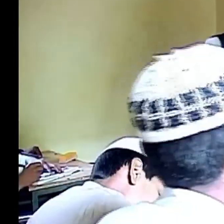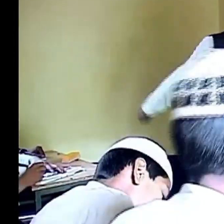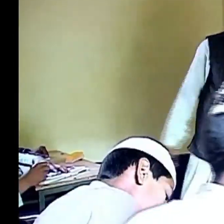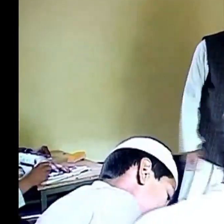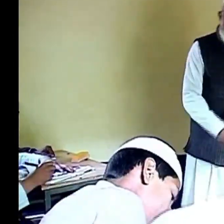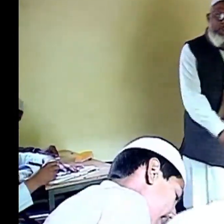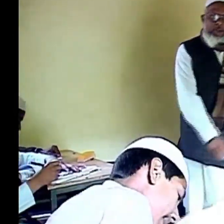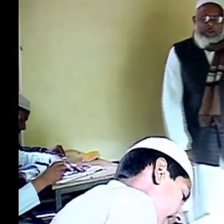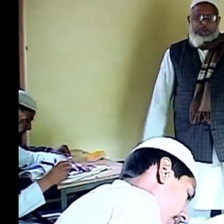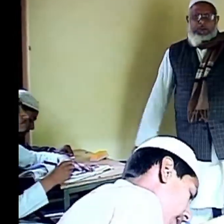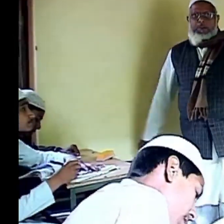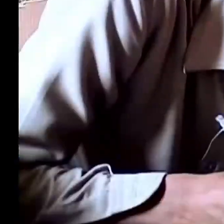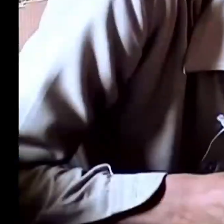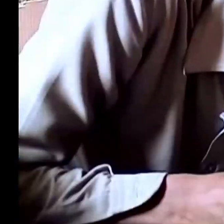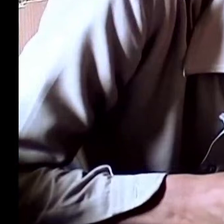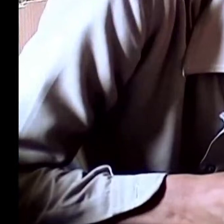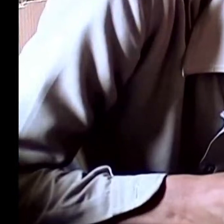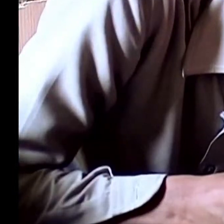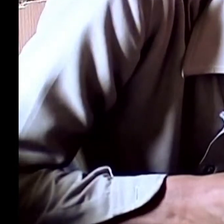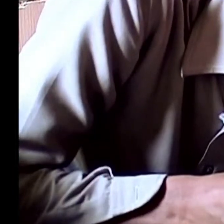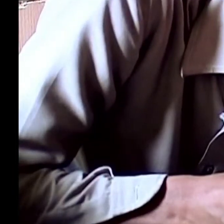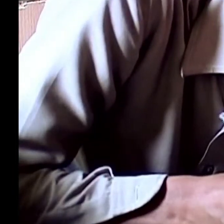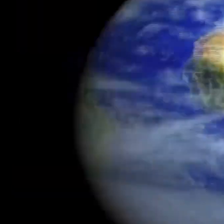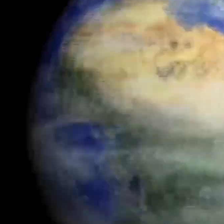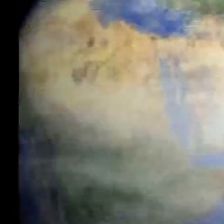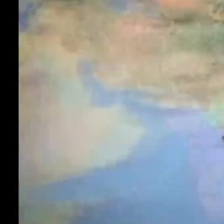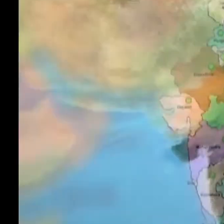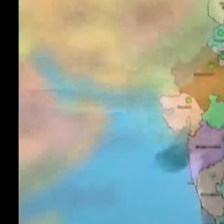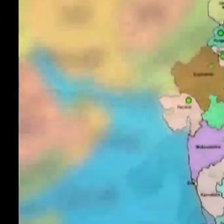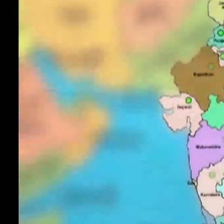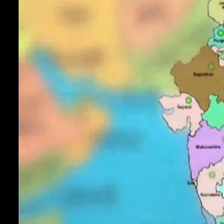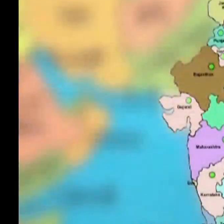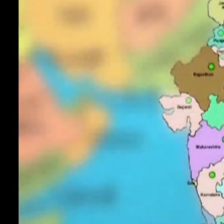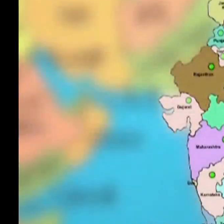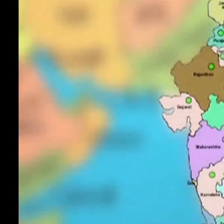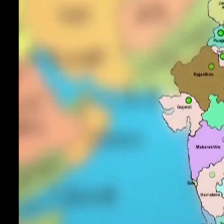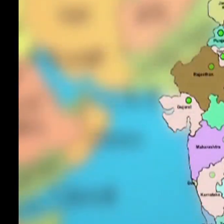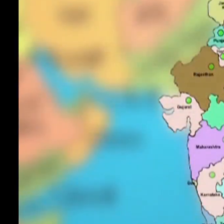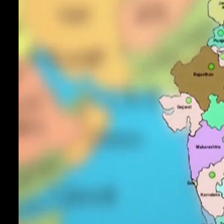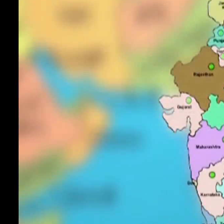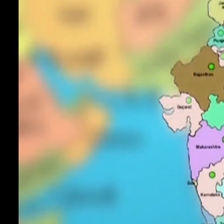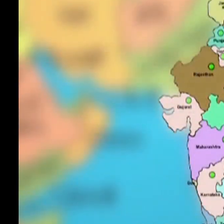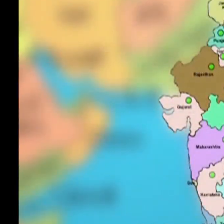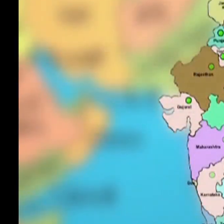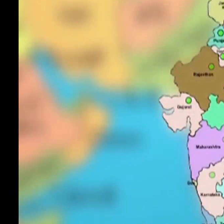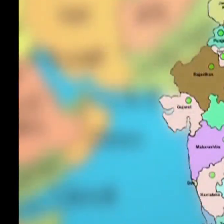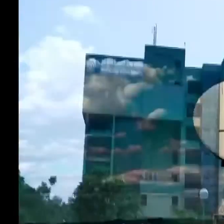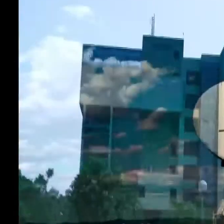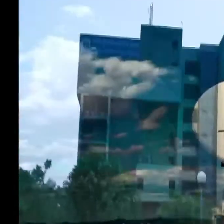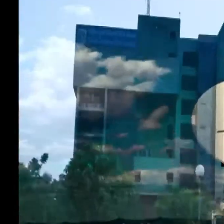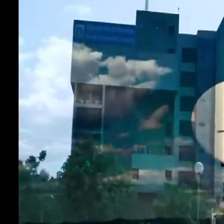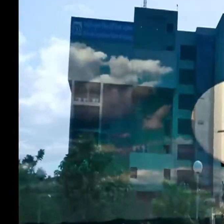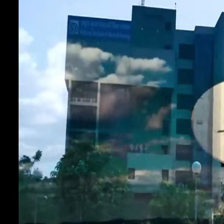मिलता फिर दुनिया में इसके केंद्र बातें